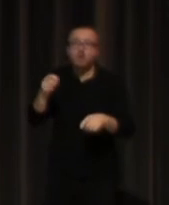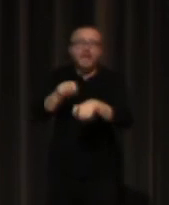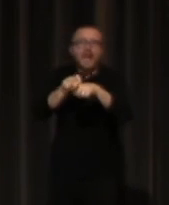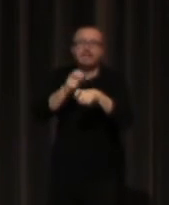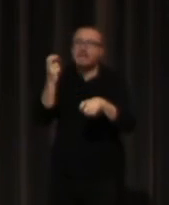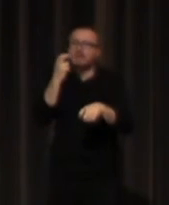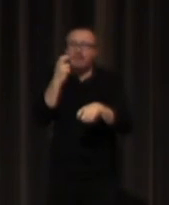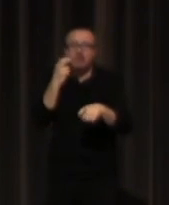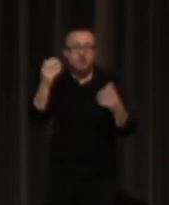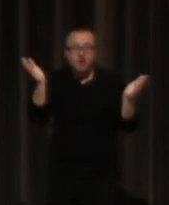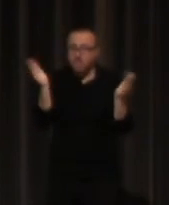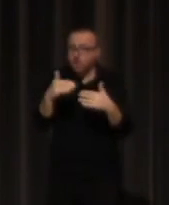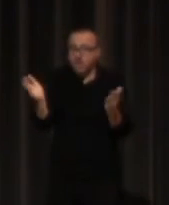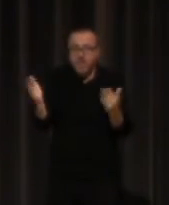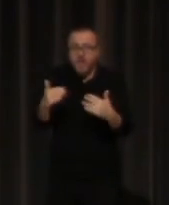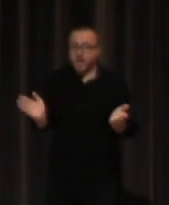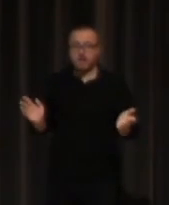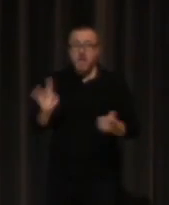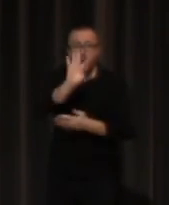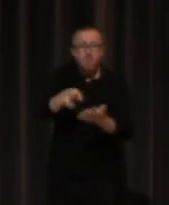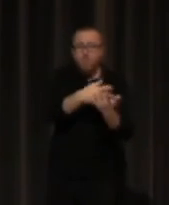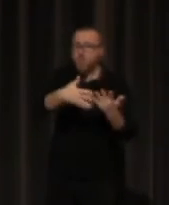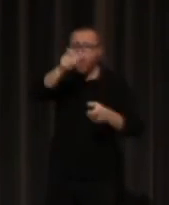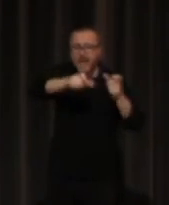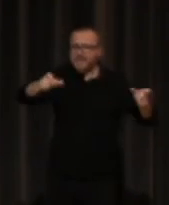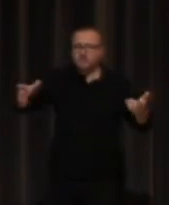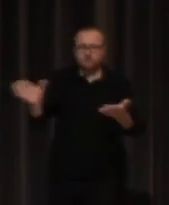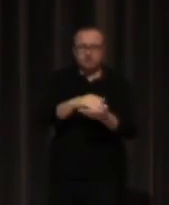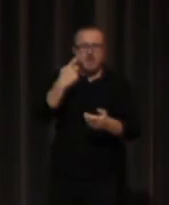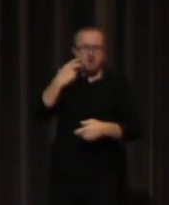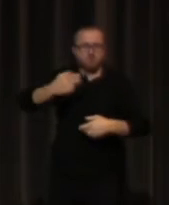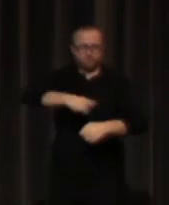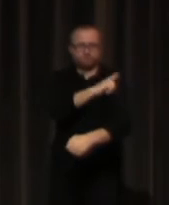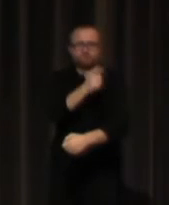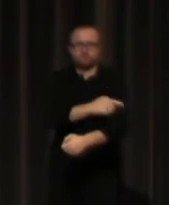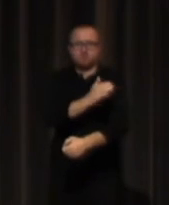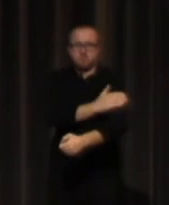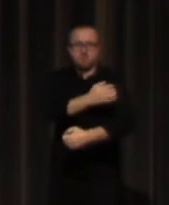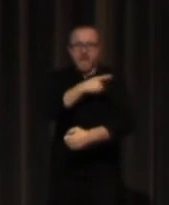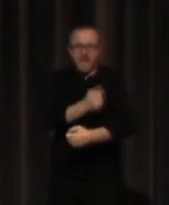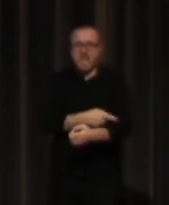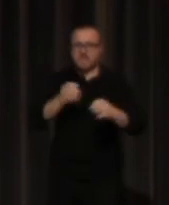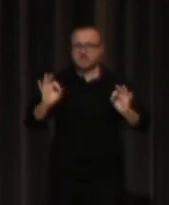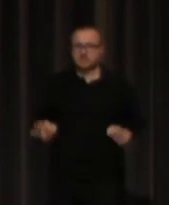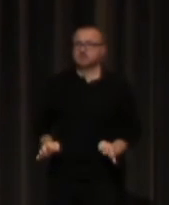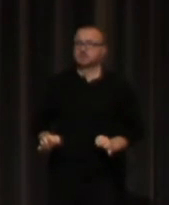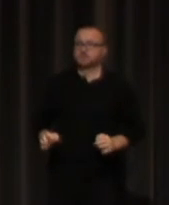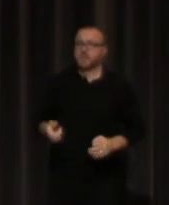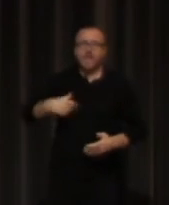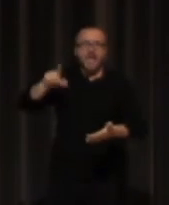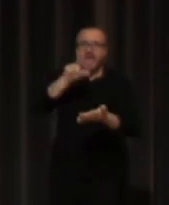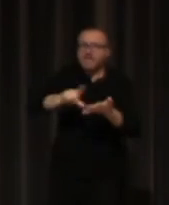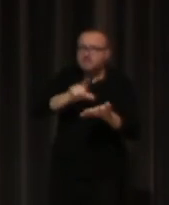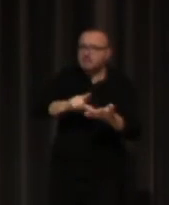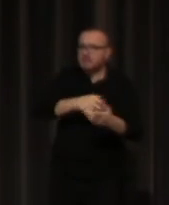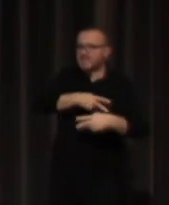és el que un poeta el defineix més, perquè aquesta seria també la diferència entre tots tants altres autors o escriptors d'avui dia